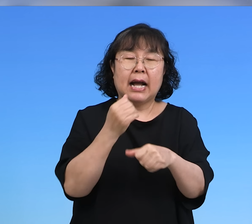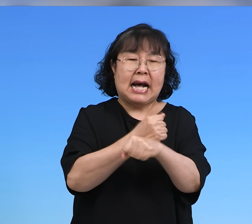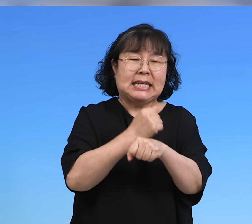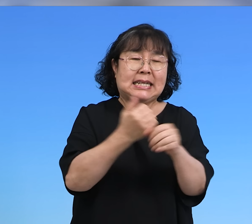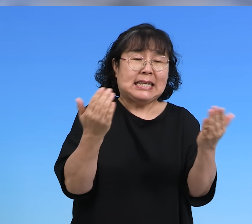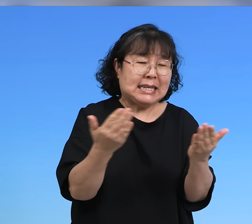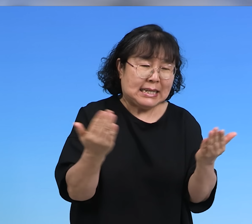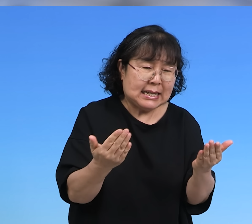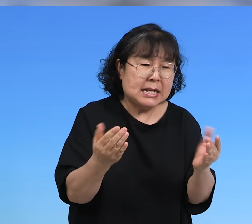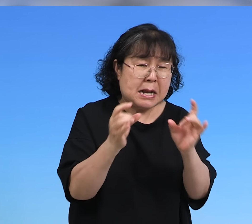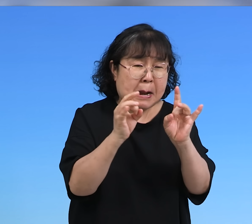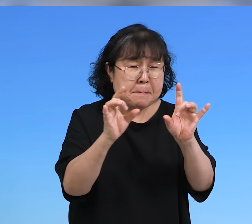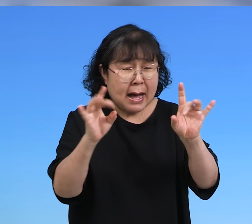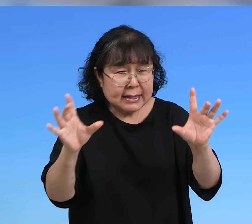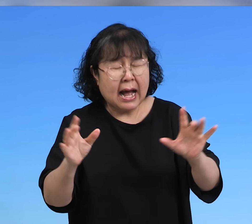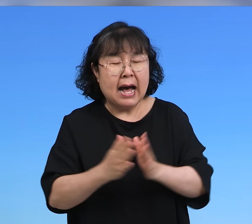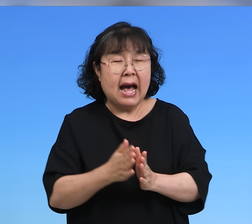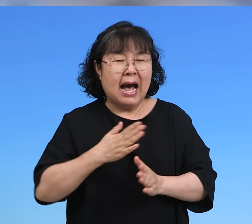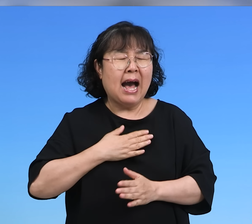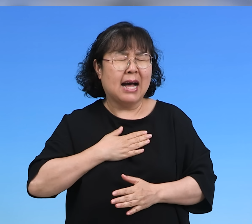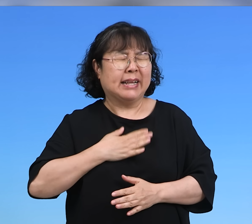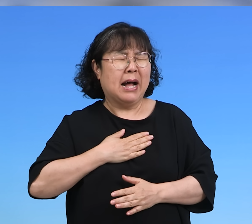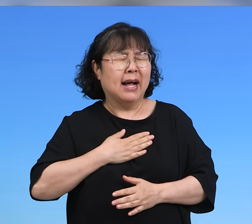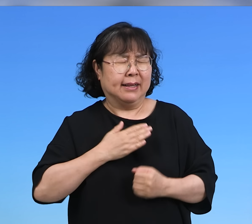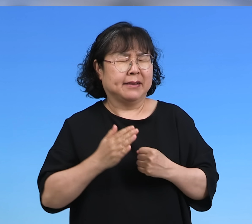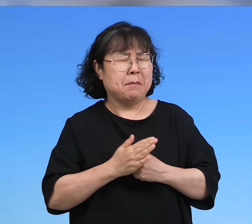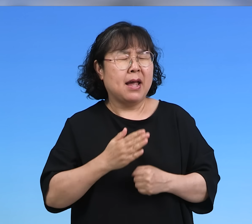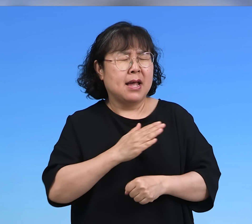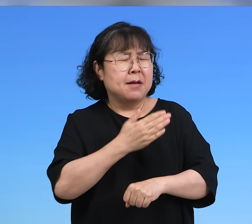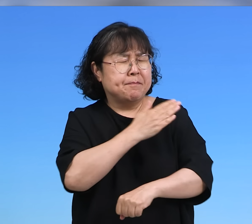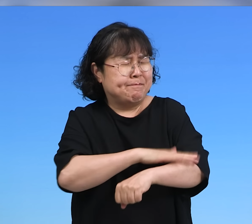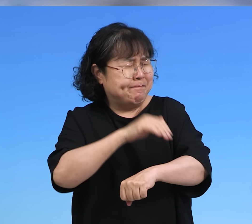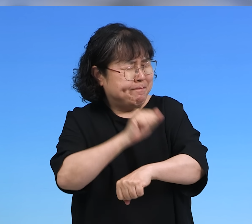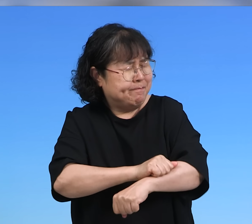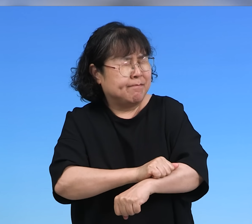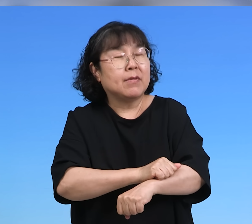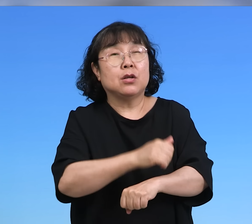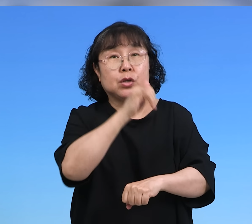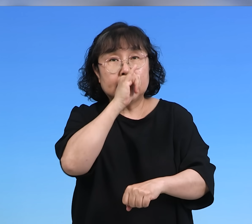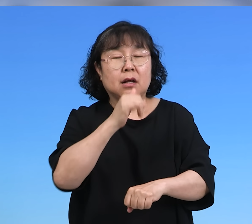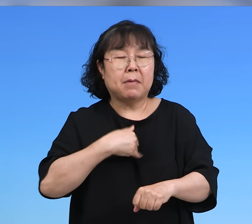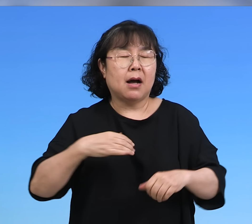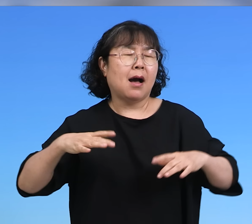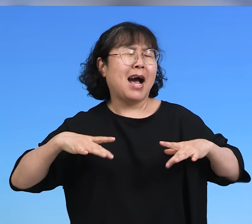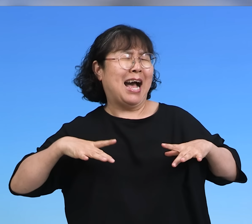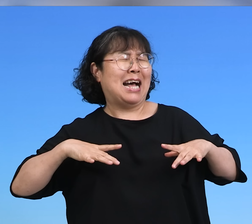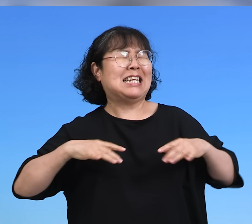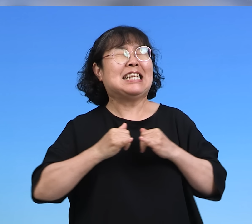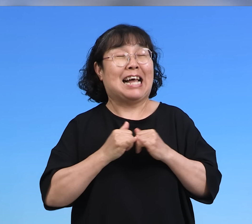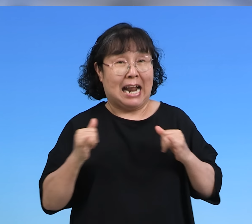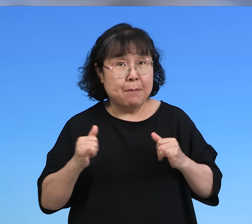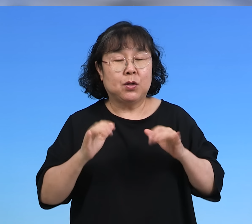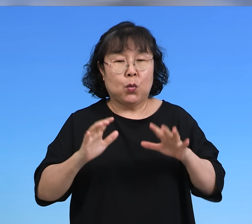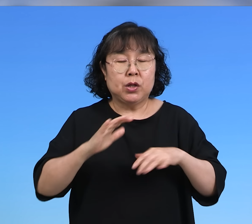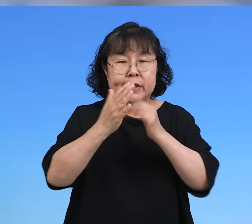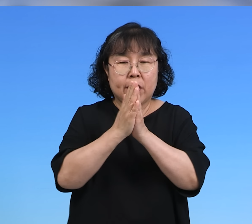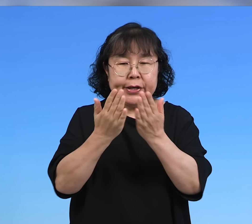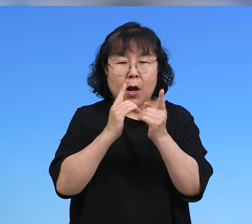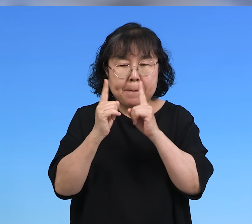와 역시 뭐 나 아니면 누가 이렇게 하겠어, 이렇게 농담으로라도 이런 말이 자꾸 나오시는 분은 오늘